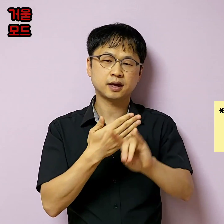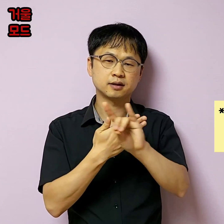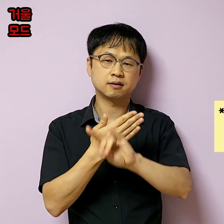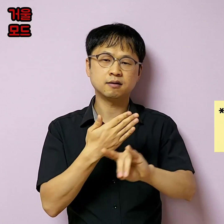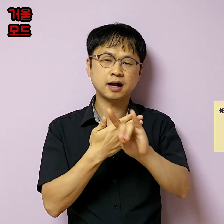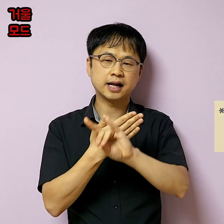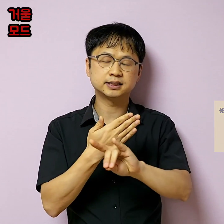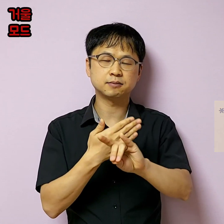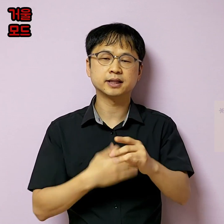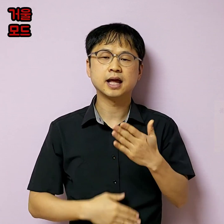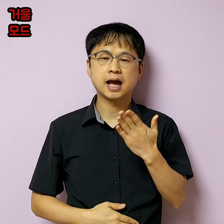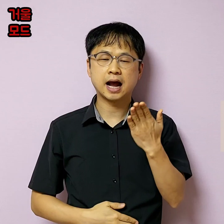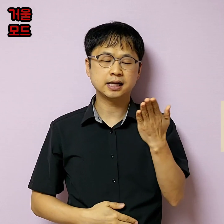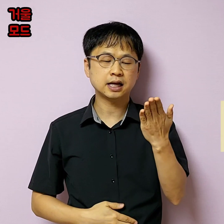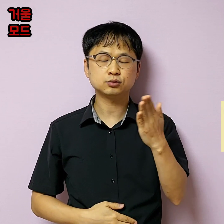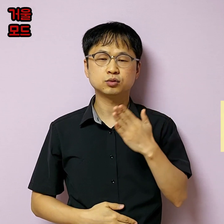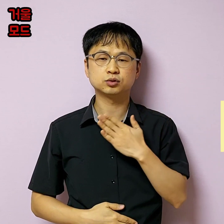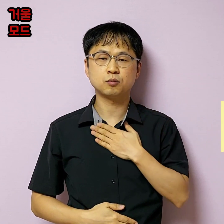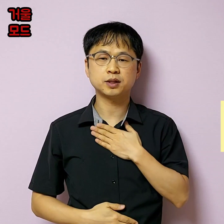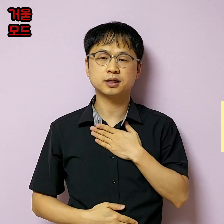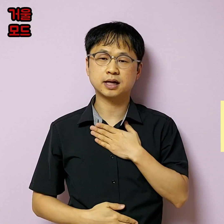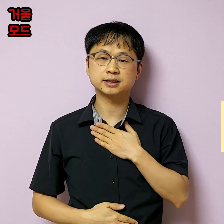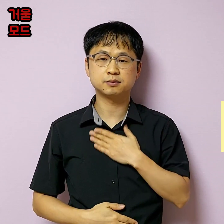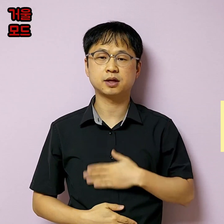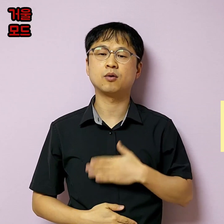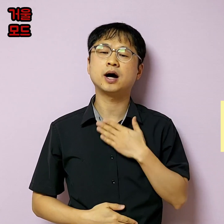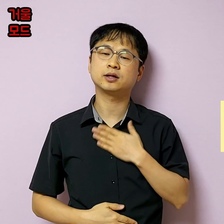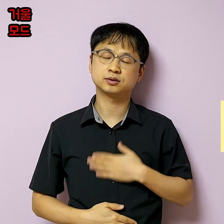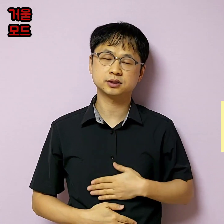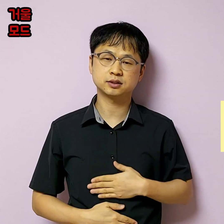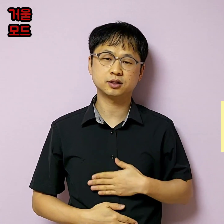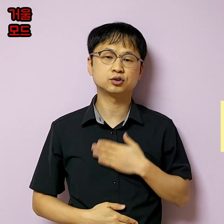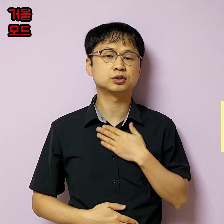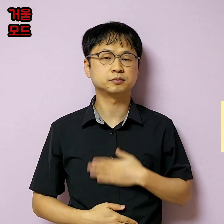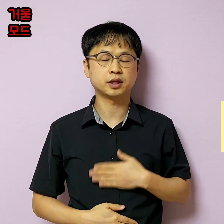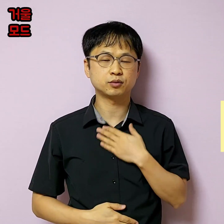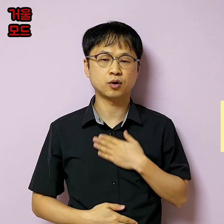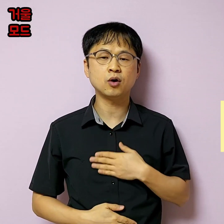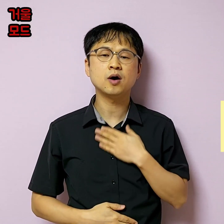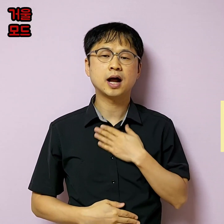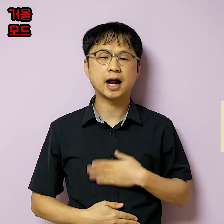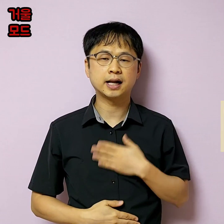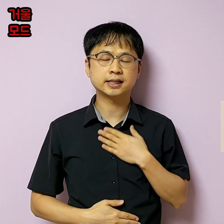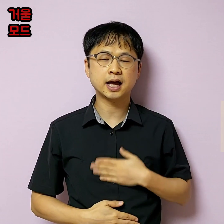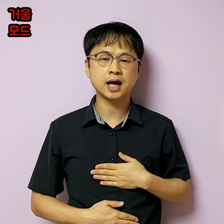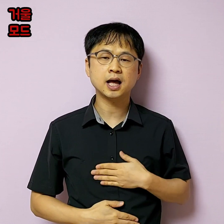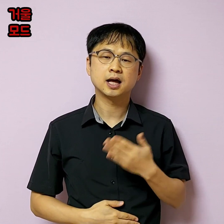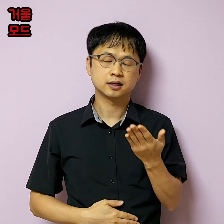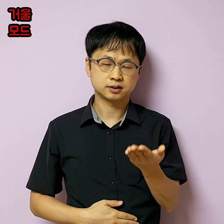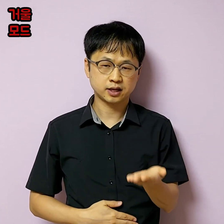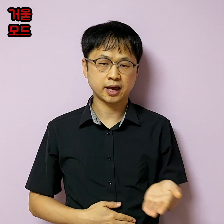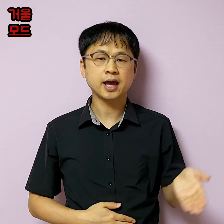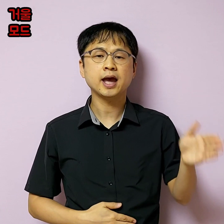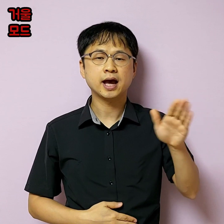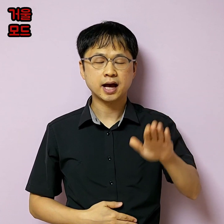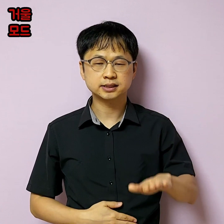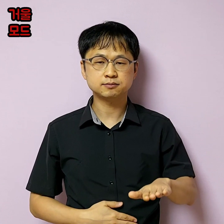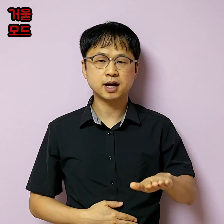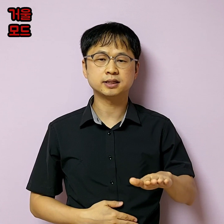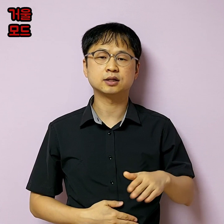핑계인 걸 알지만, 알다 수어는 손바닥을 가슴에 대고 아래로 스쳐 내려주시면 되고요. 알다 뒤에 하지만이라는